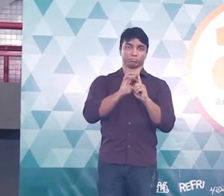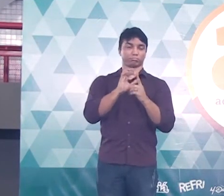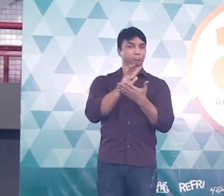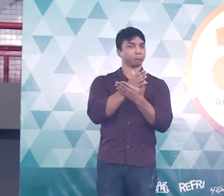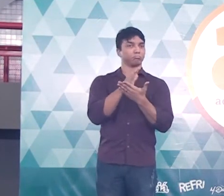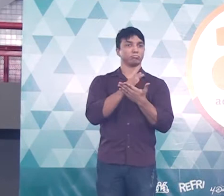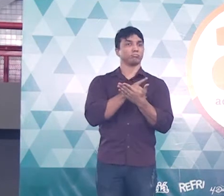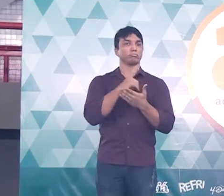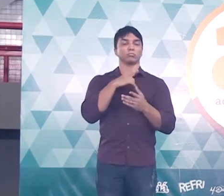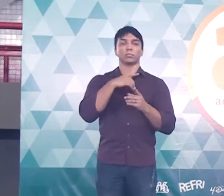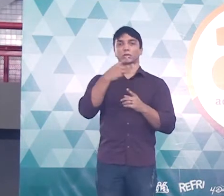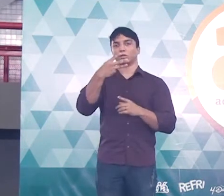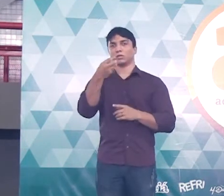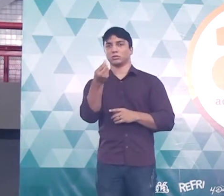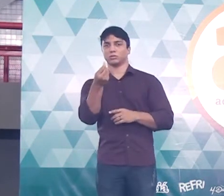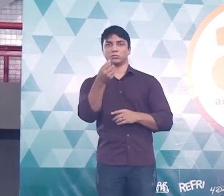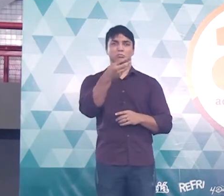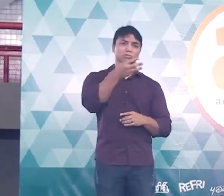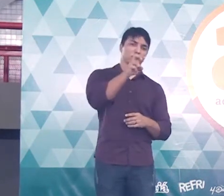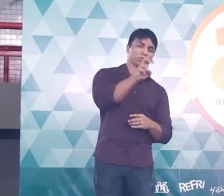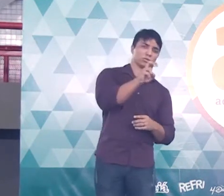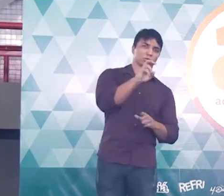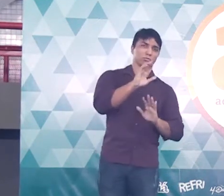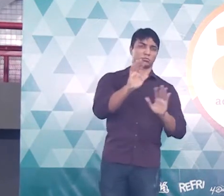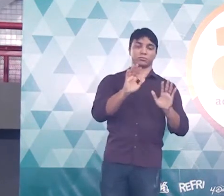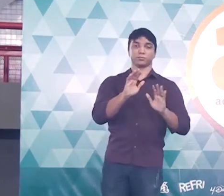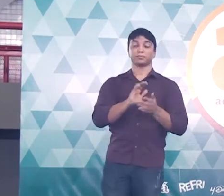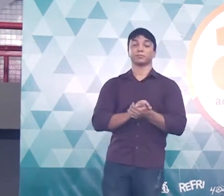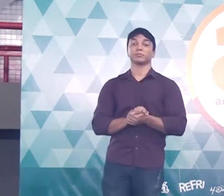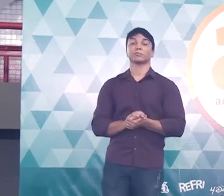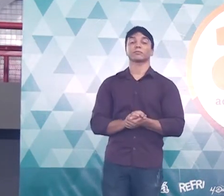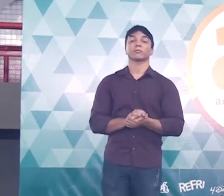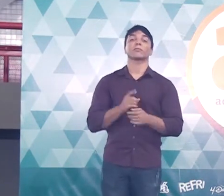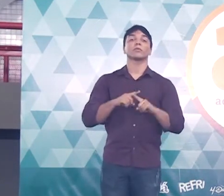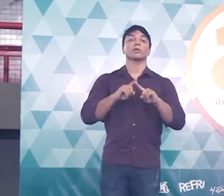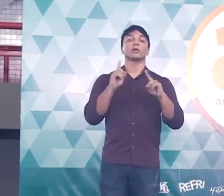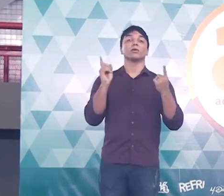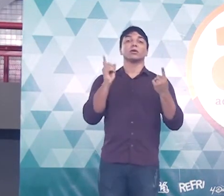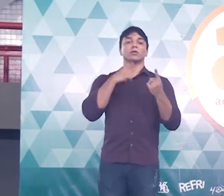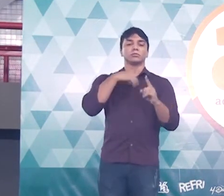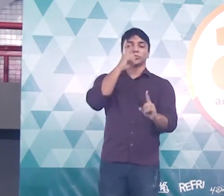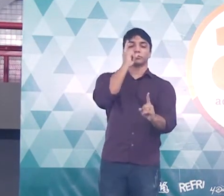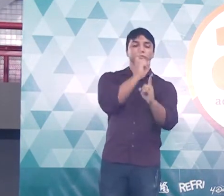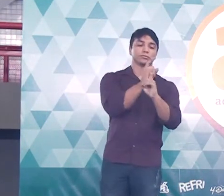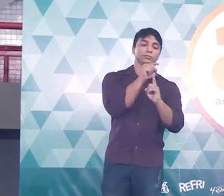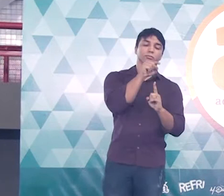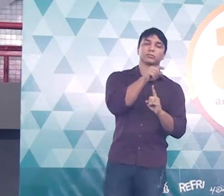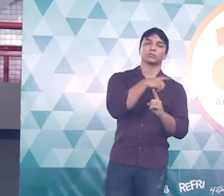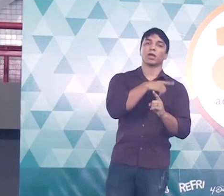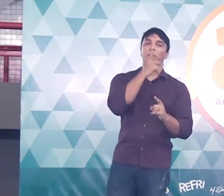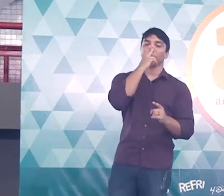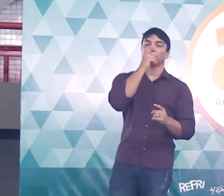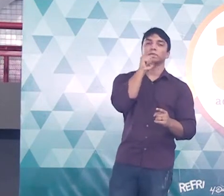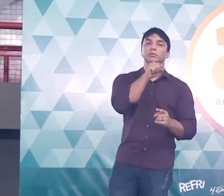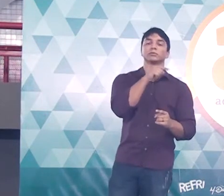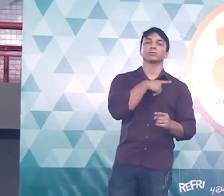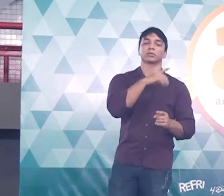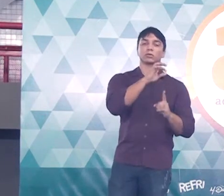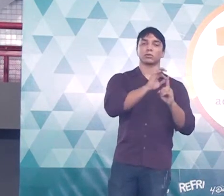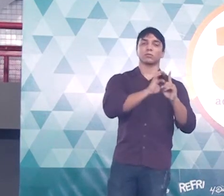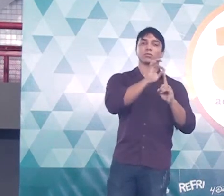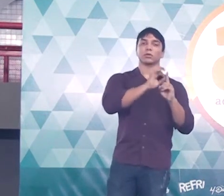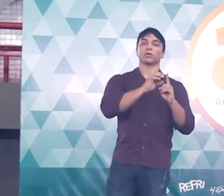lá, 35, 36 graus Celsius. Mas a identificação da temperatura, ela não